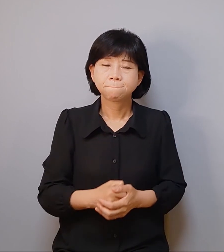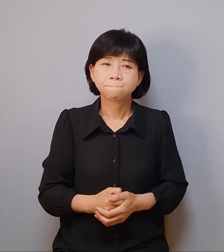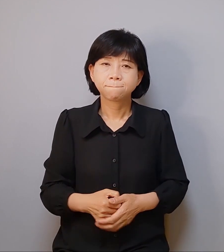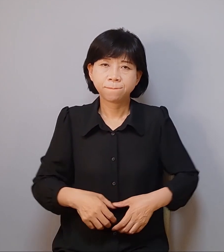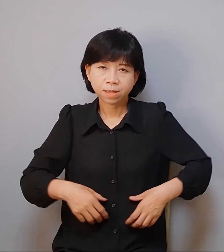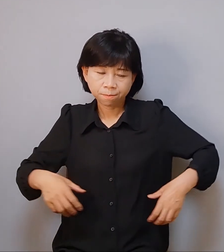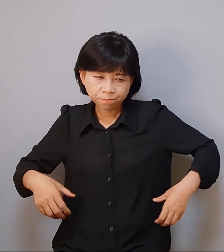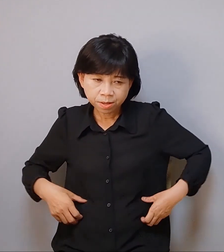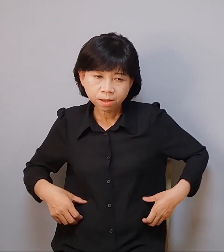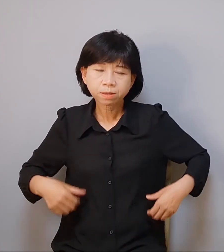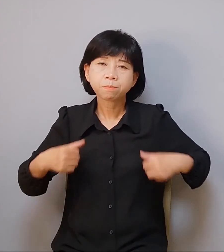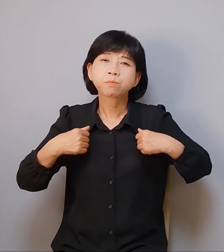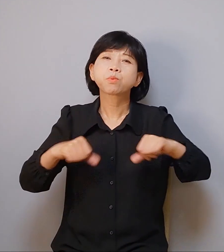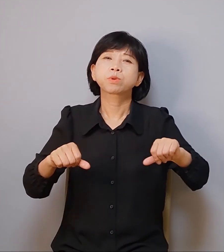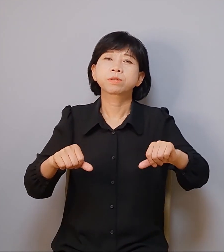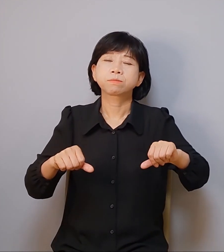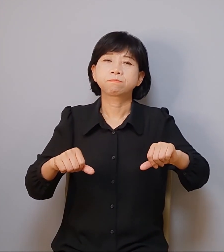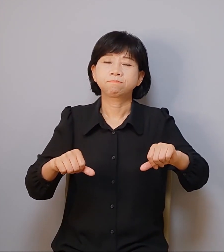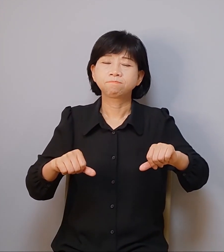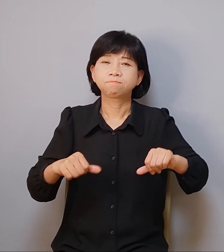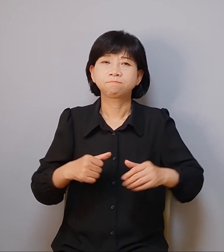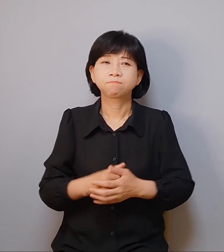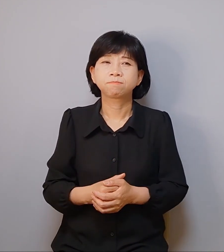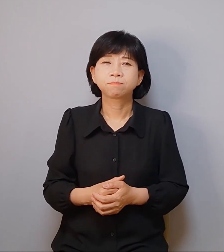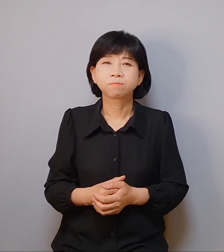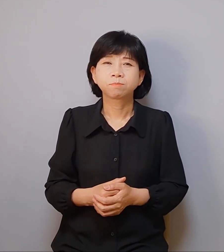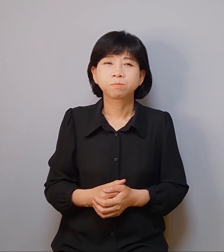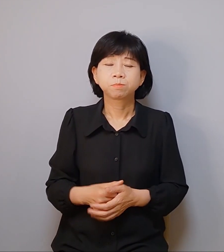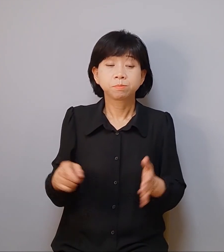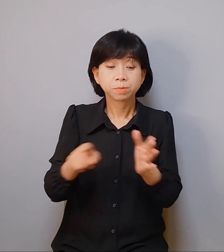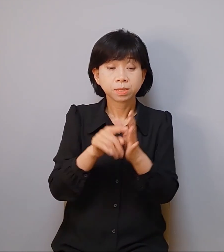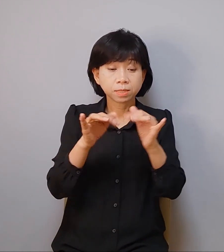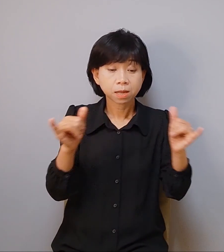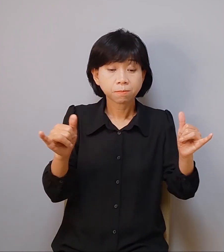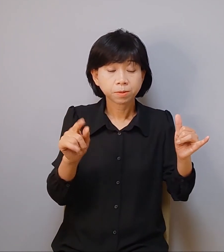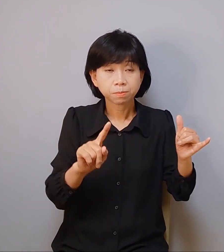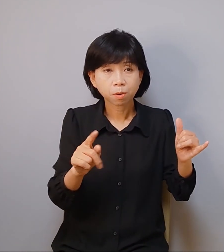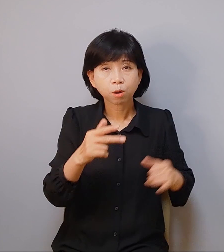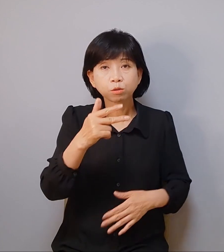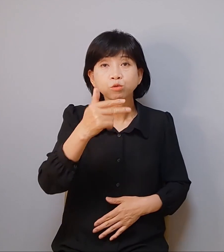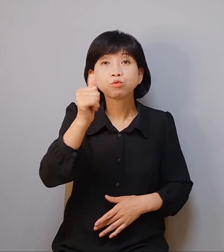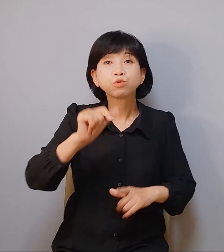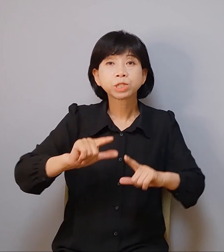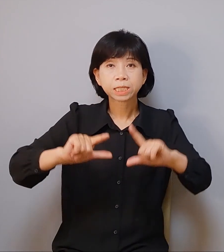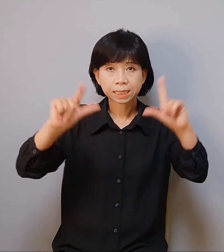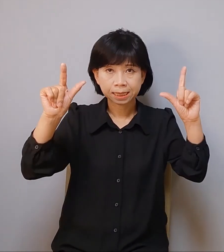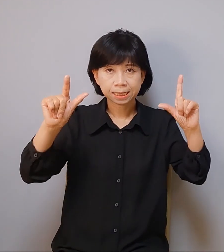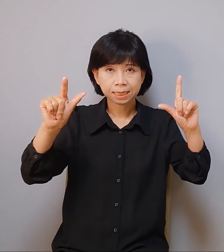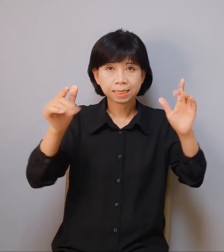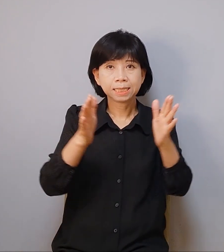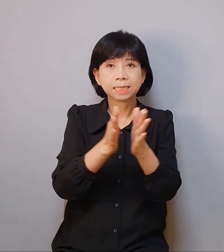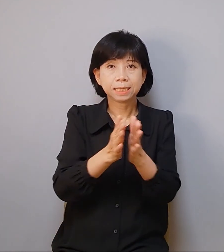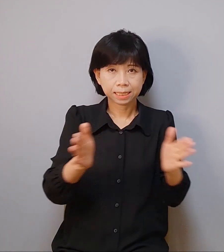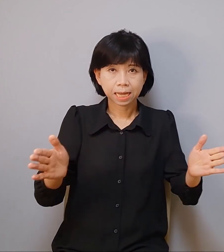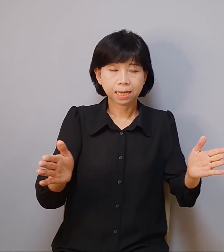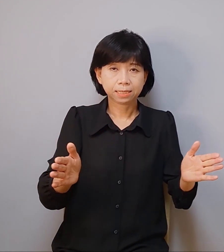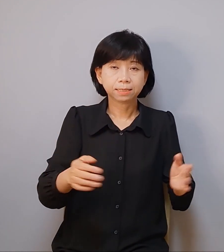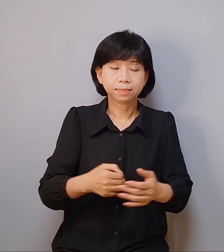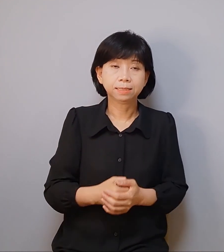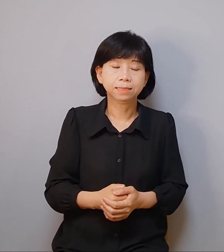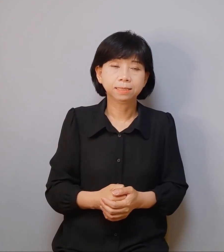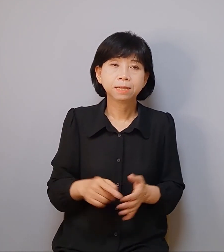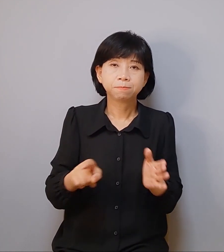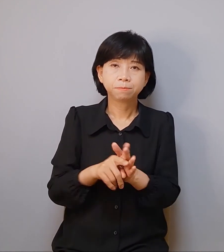사람들은 주일부터 한 주가 시작된다고 합니다. 오늘서부터 한 주가 시작되는 거예요. 한 주간 믿음으로